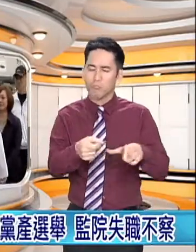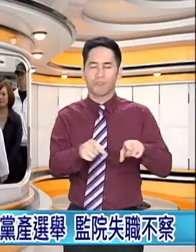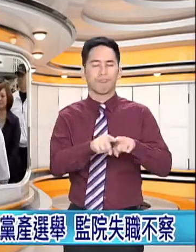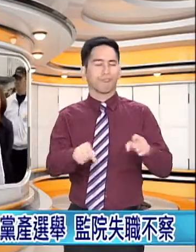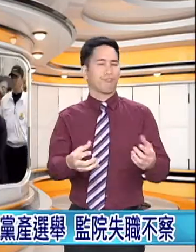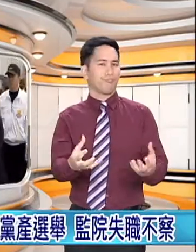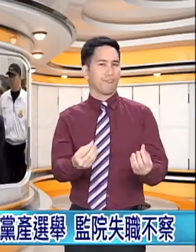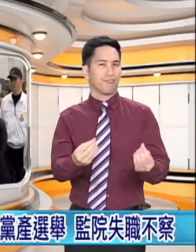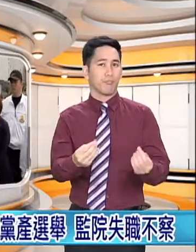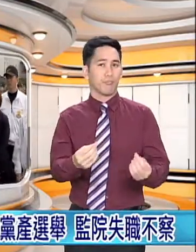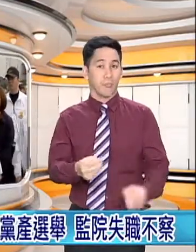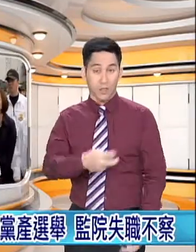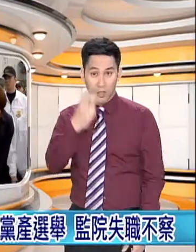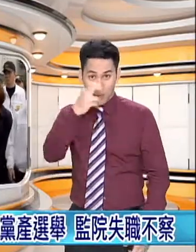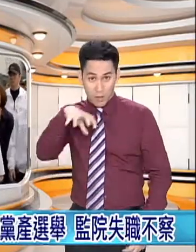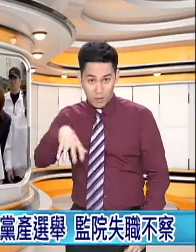为监察院非常失职。